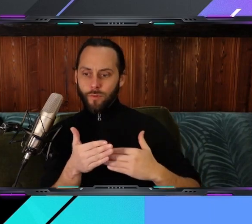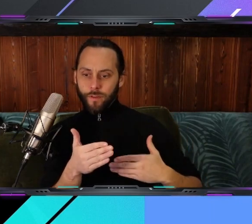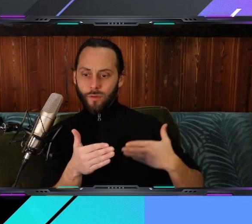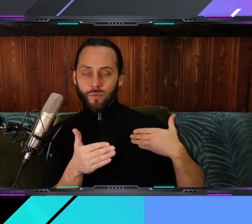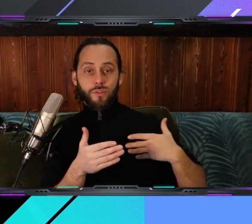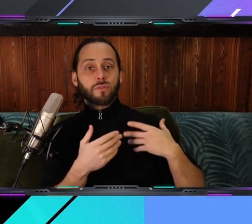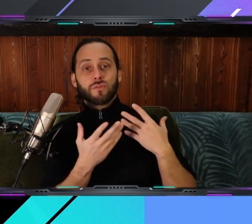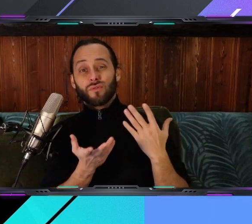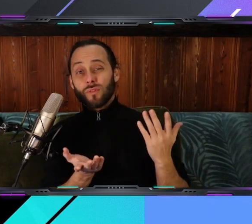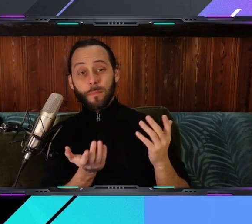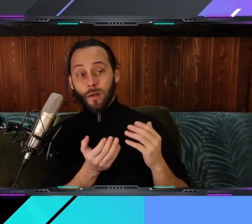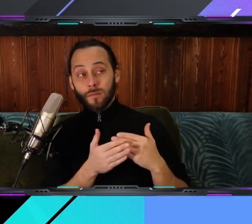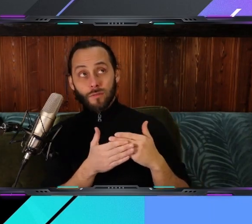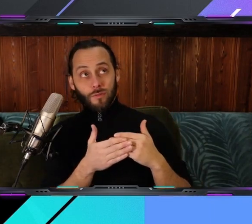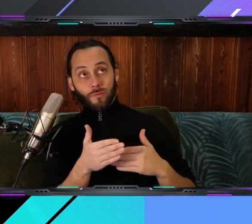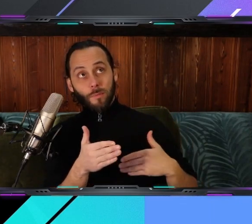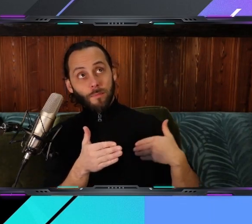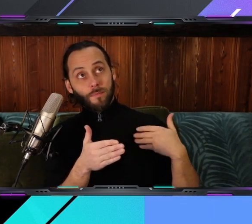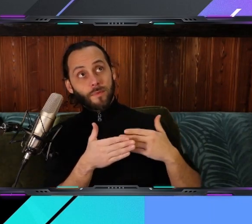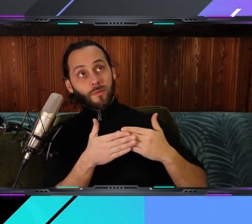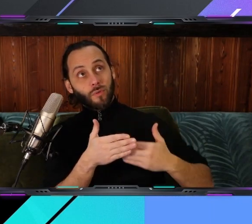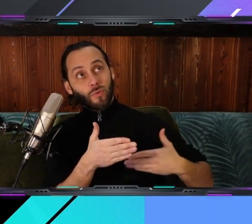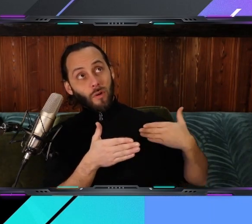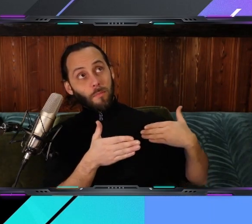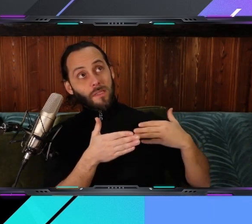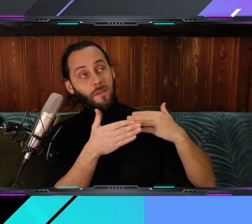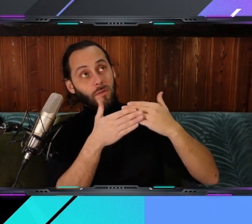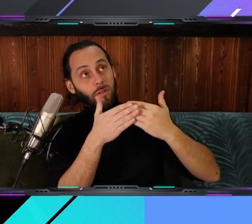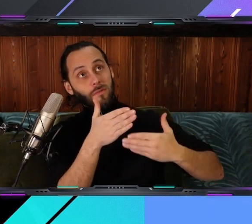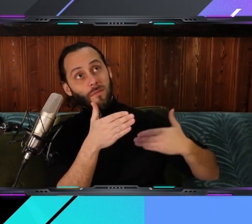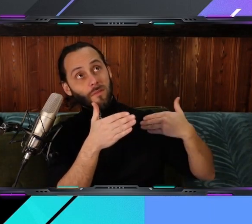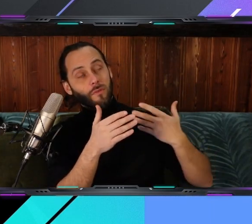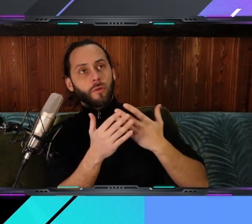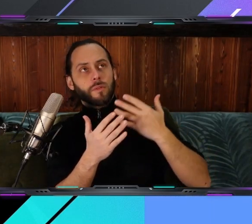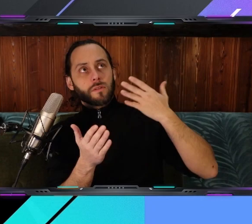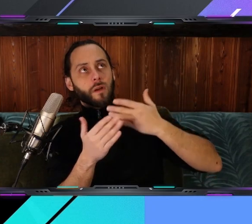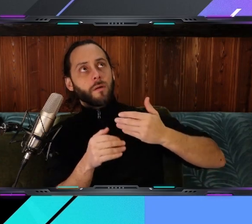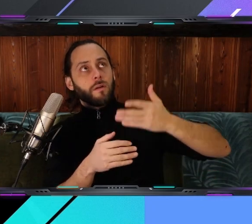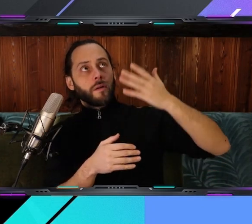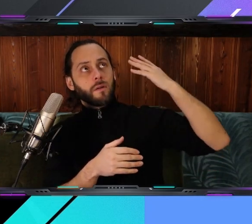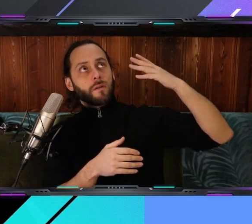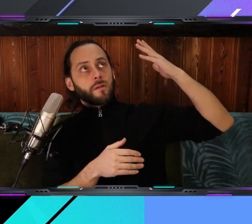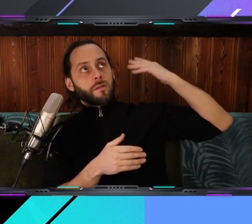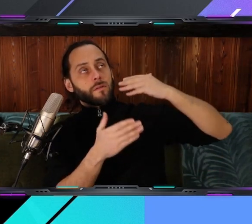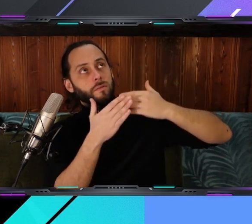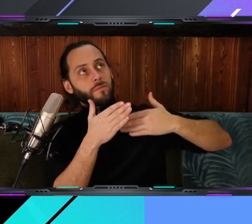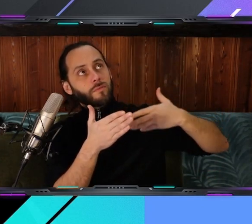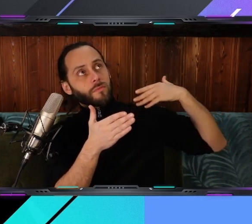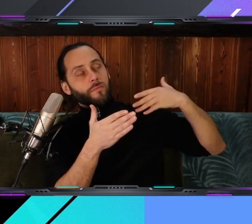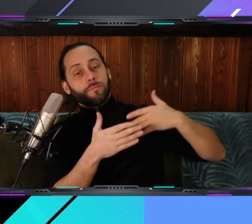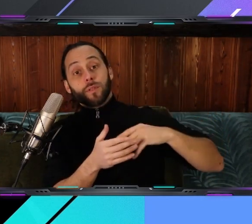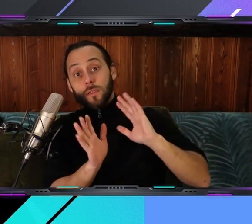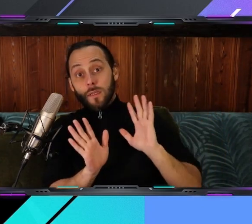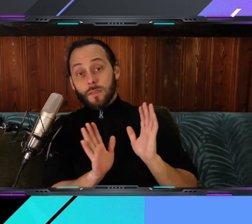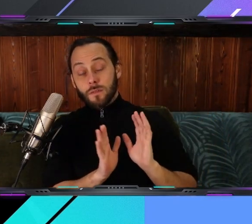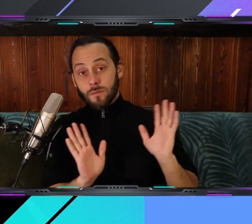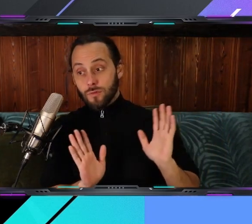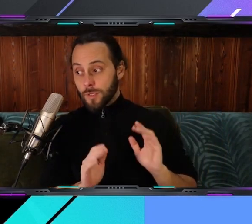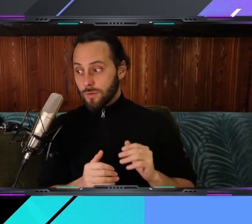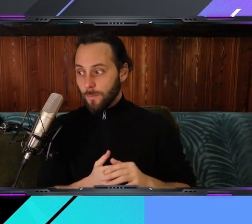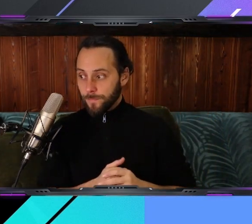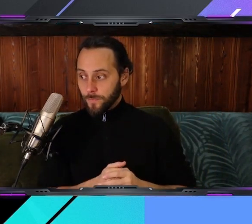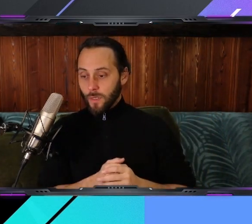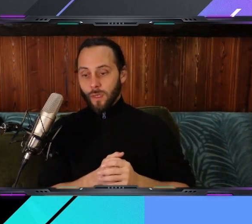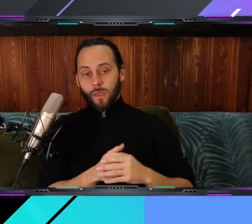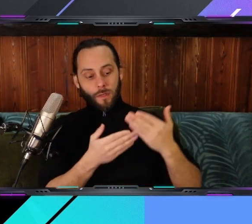Est-ce qu'on peut le faire dans l'autre sens? Je sais pas. Je vois si on retourne dans le passé, ouais. Non, mais ce sera... Peut-être ça existe, je suis